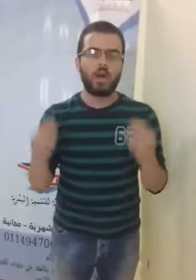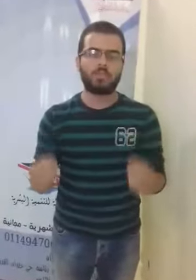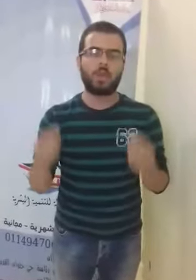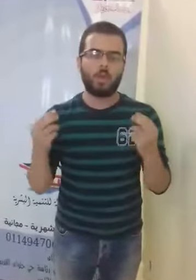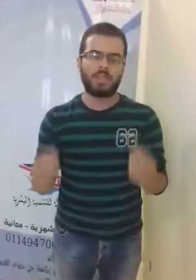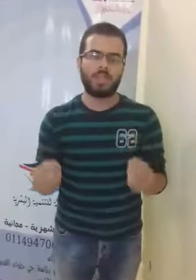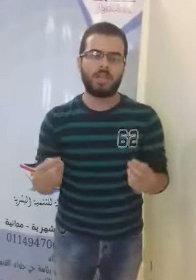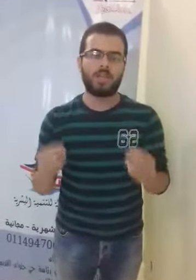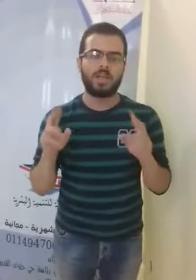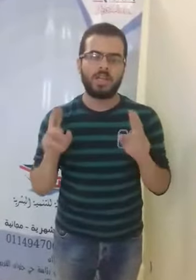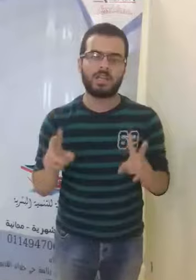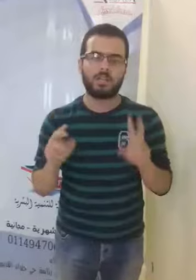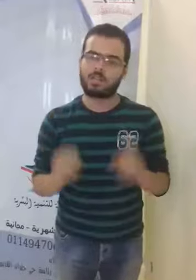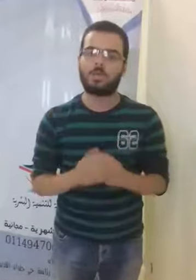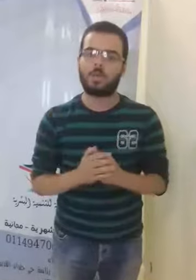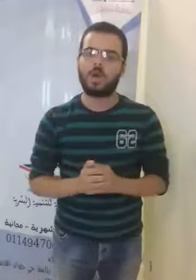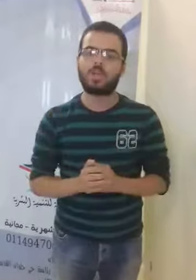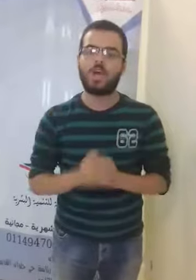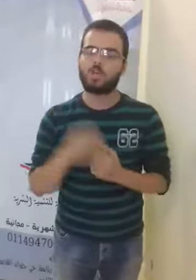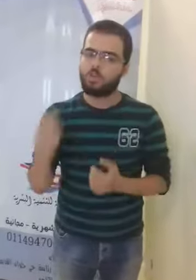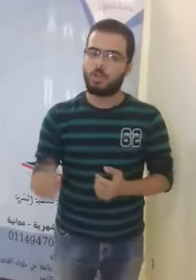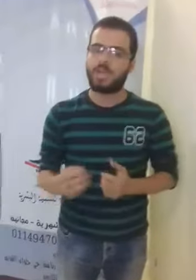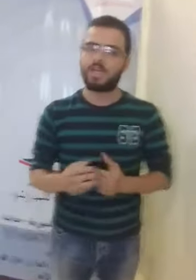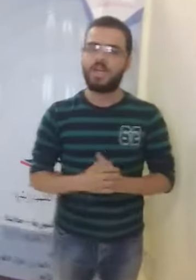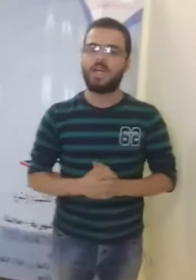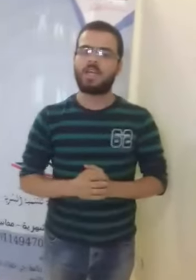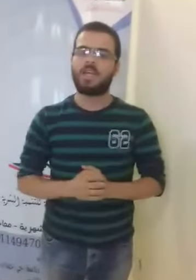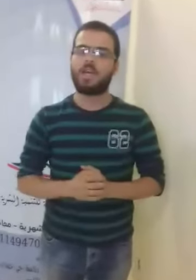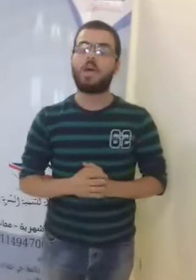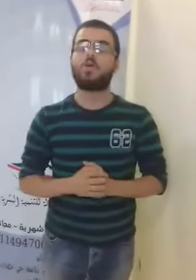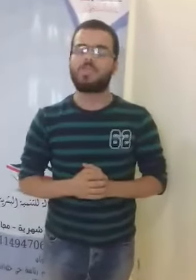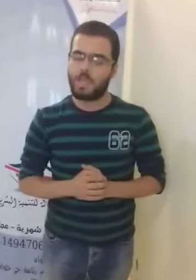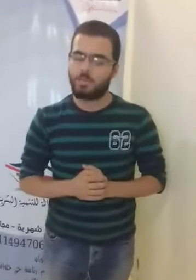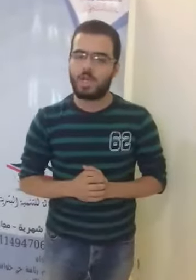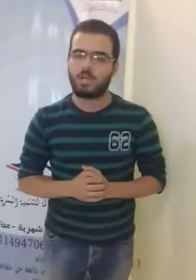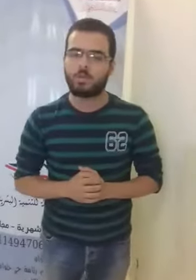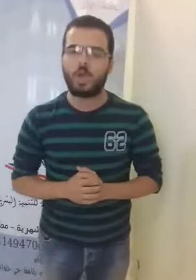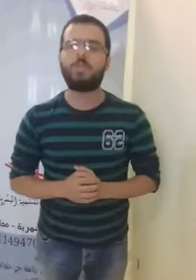افضل وقتين لتنظيم الوقت. اشوفكم على خير الحلقه الجايه، والسلام عليكم ورحمه الله.